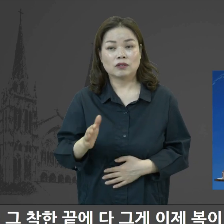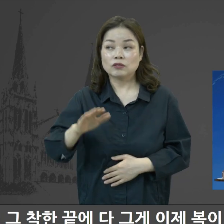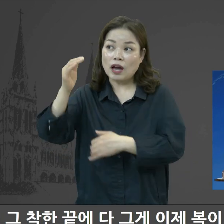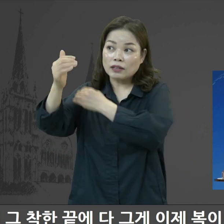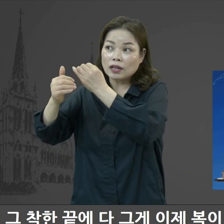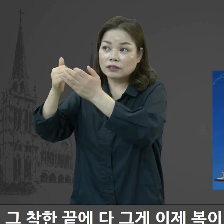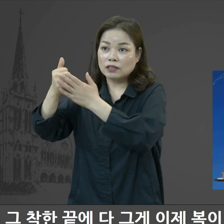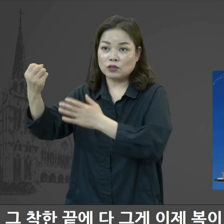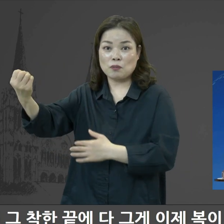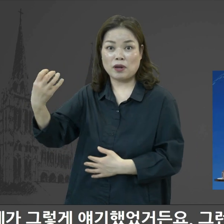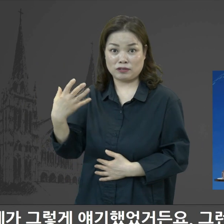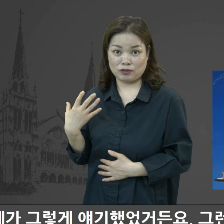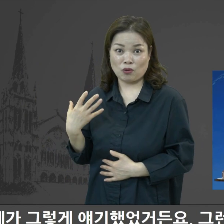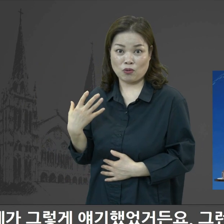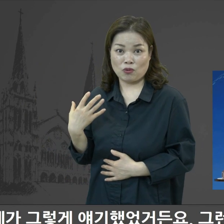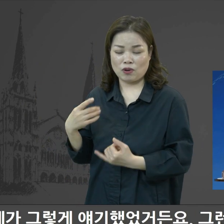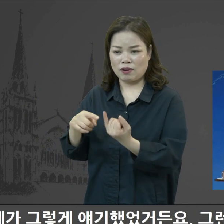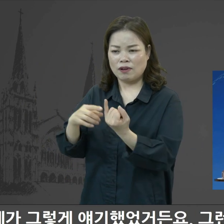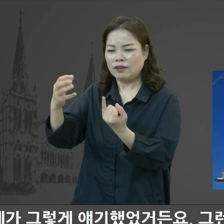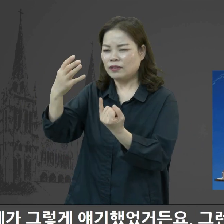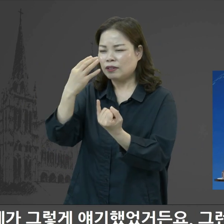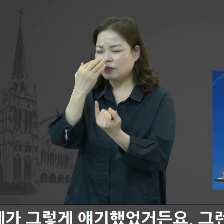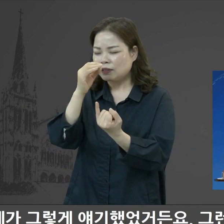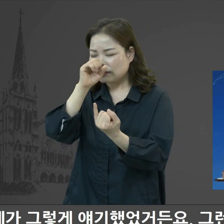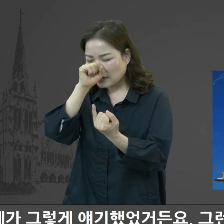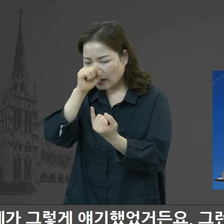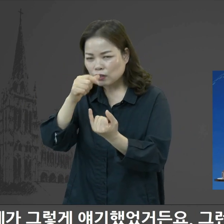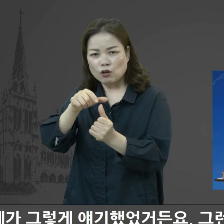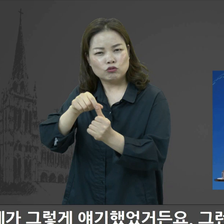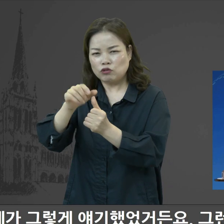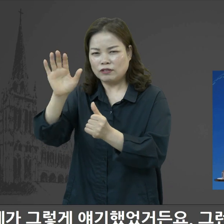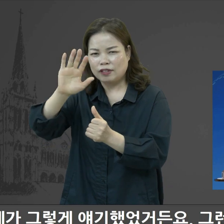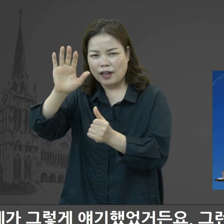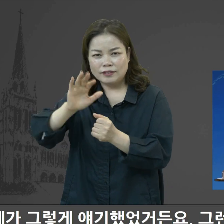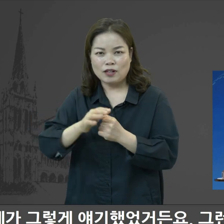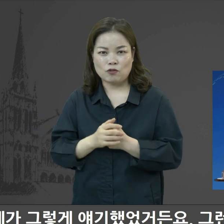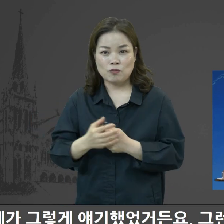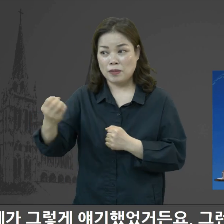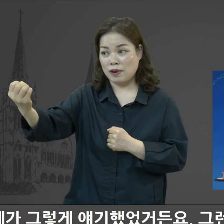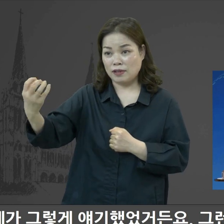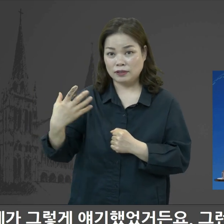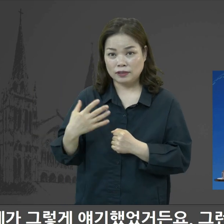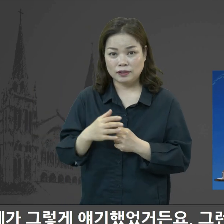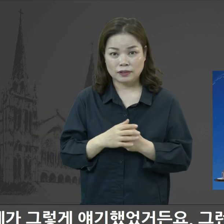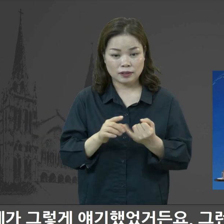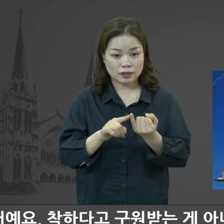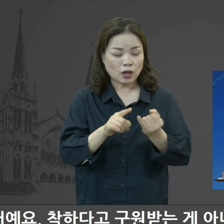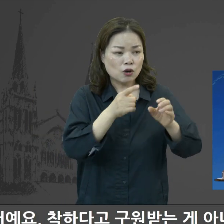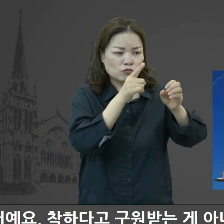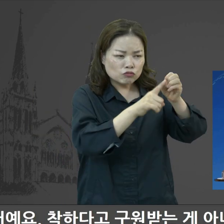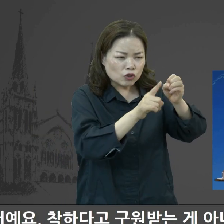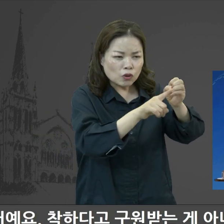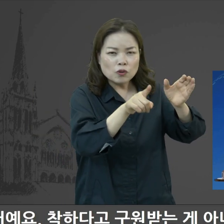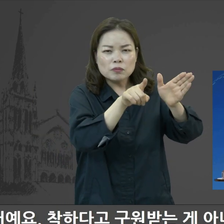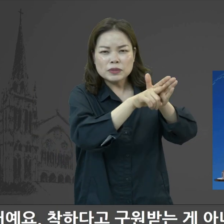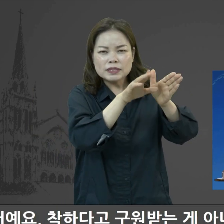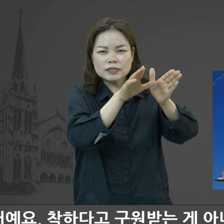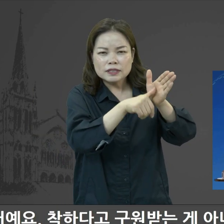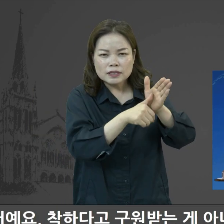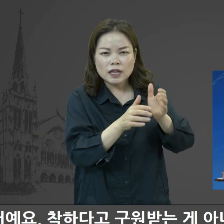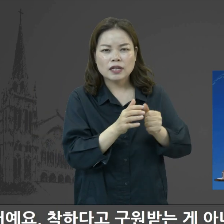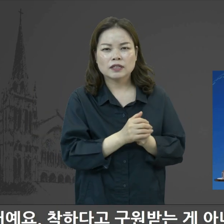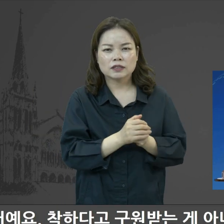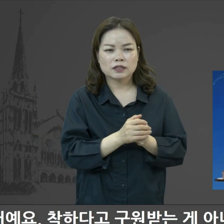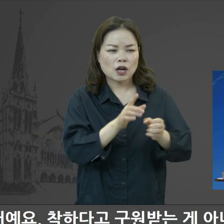하나님께서 저한테 그러시는 거예요. 착하다고 구원받는 게 아니래요. 저는 불교를 이렇게 믿을 때 스님들의